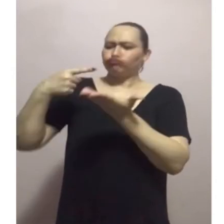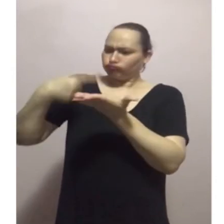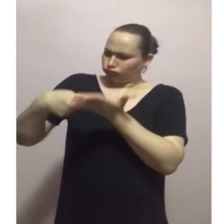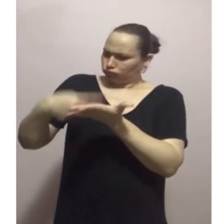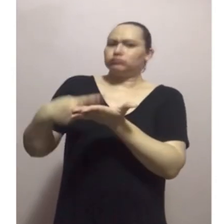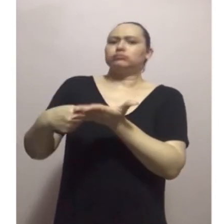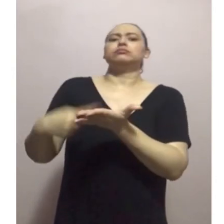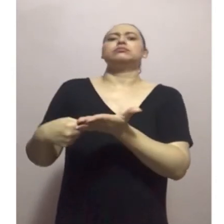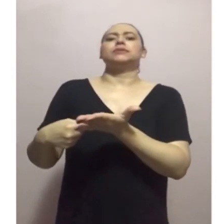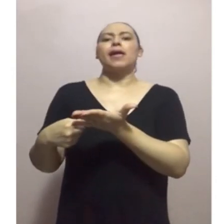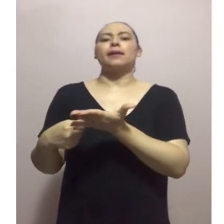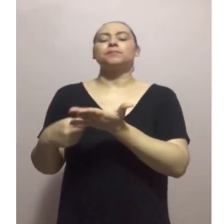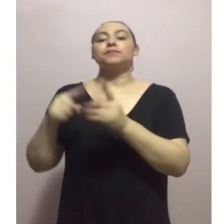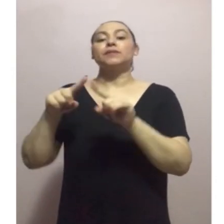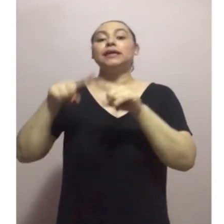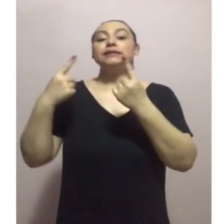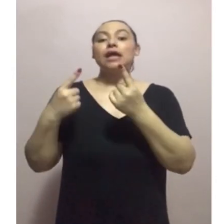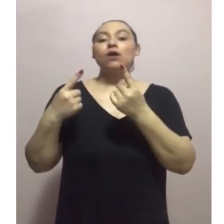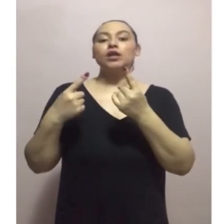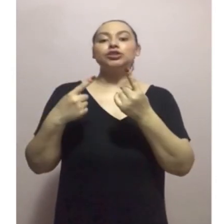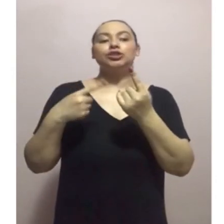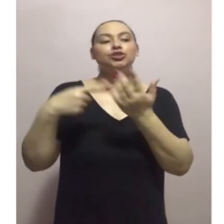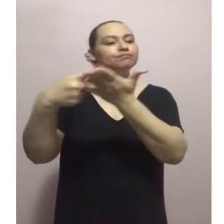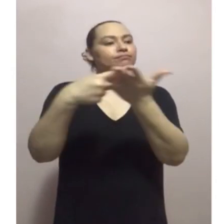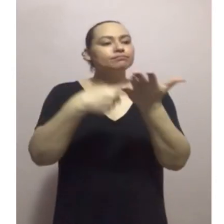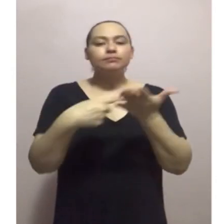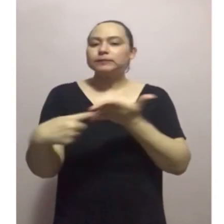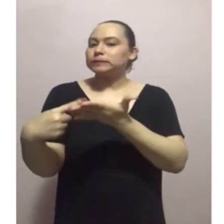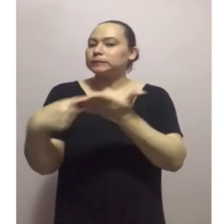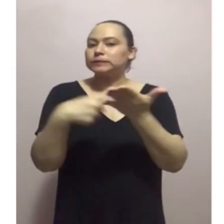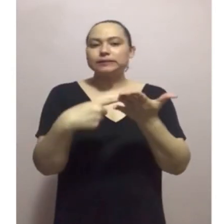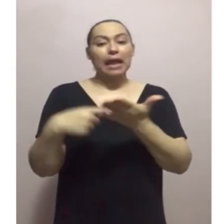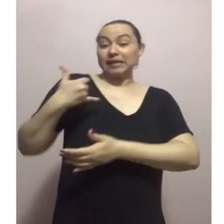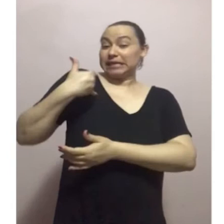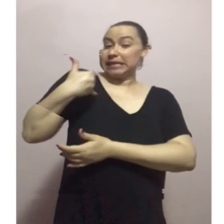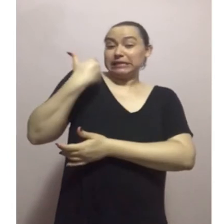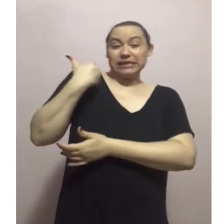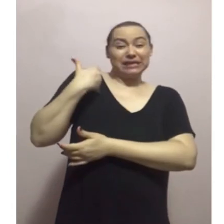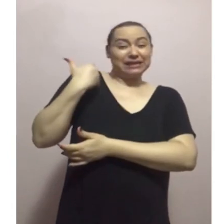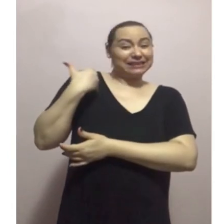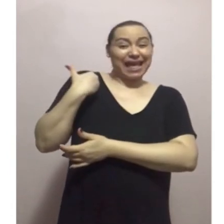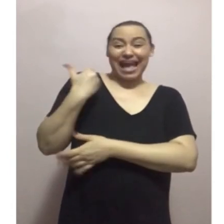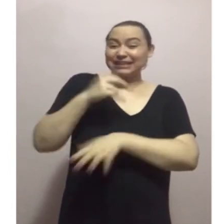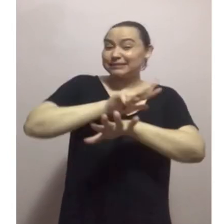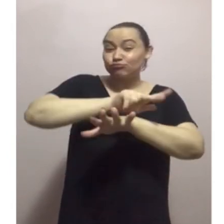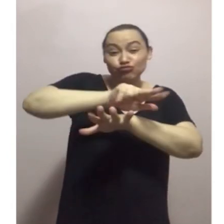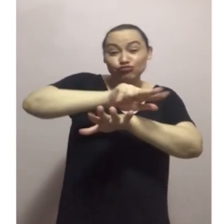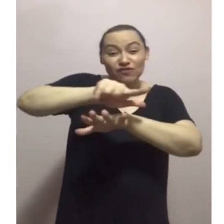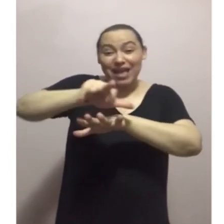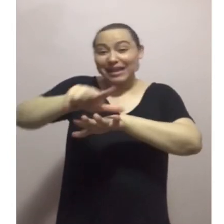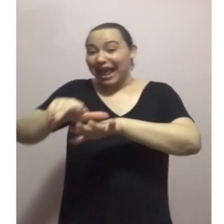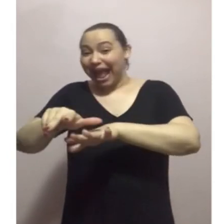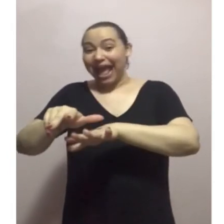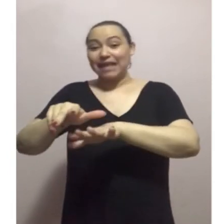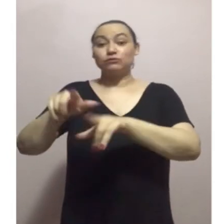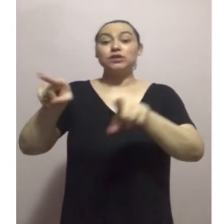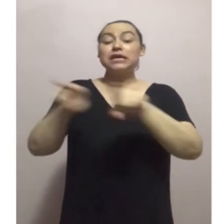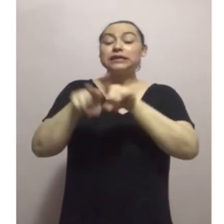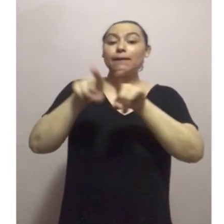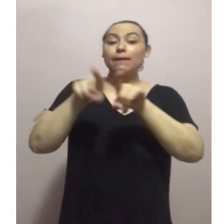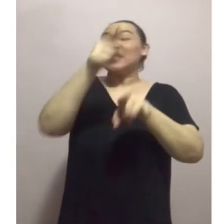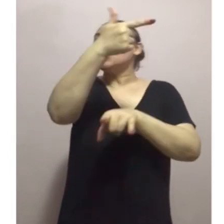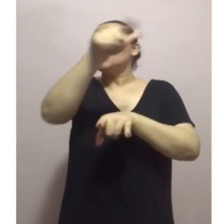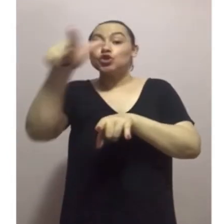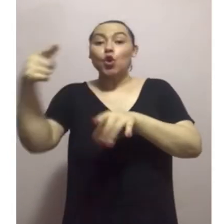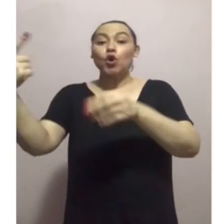gente traçou que a gente convidaria artistas de diversas faixas etárias, de outras cidades, e